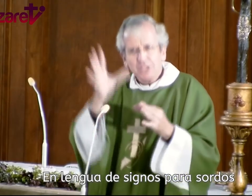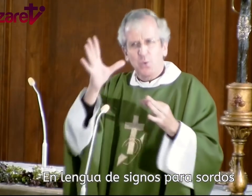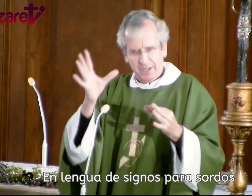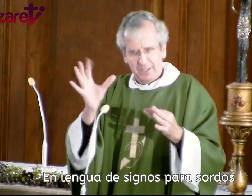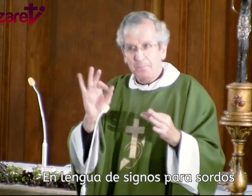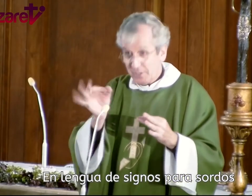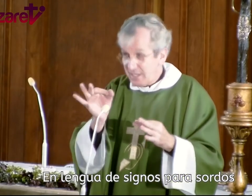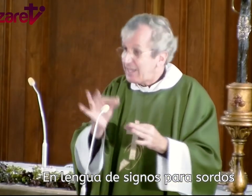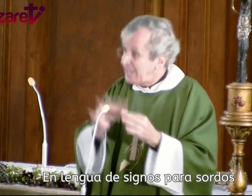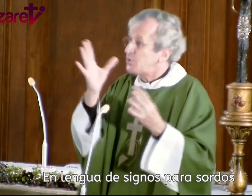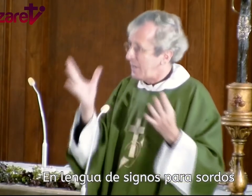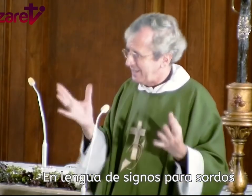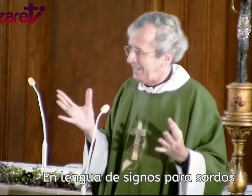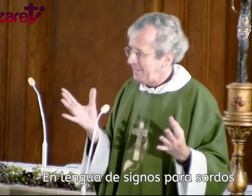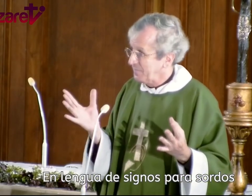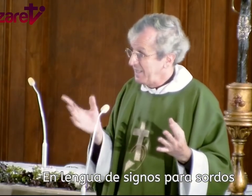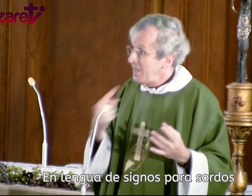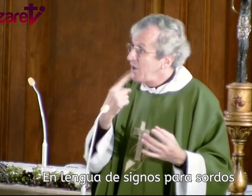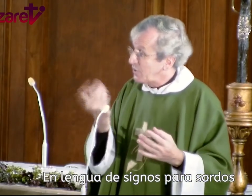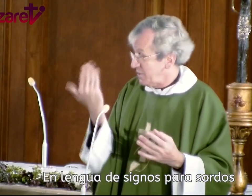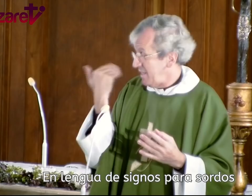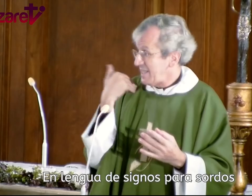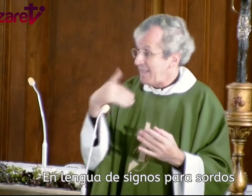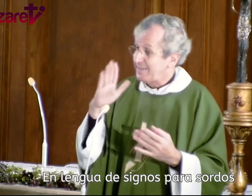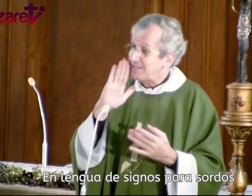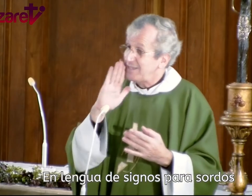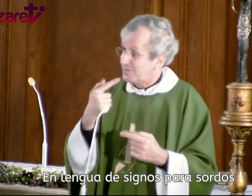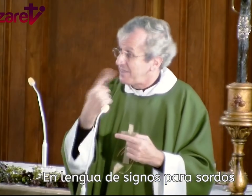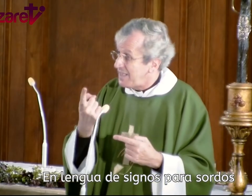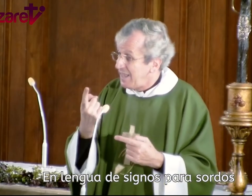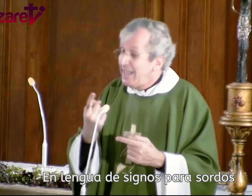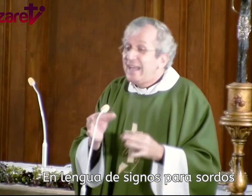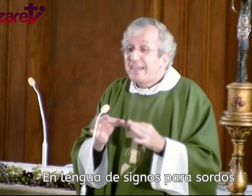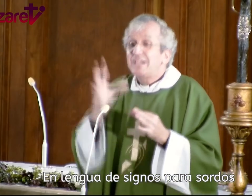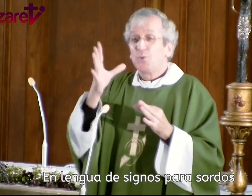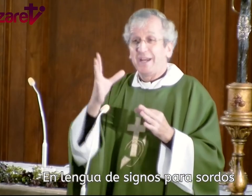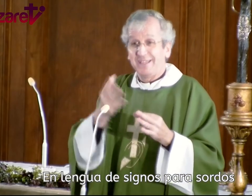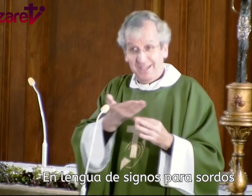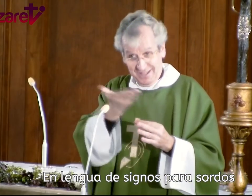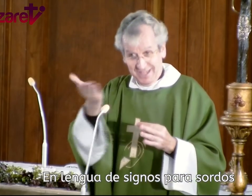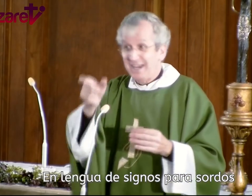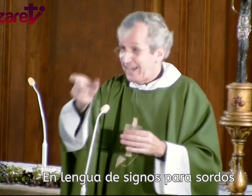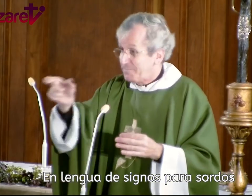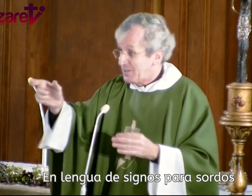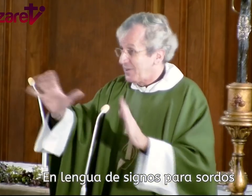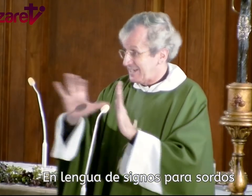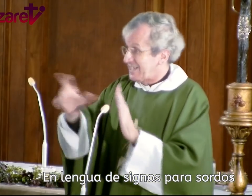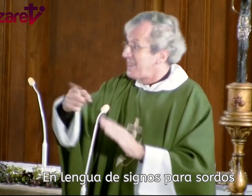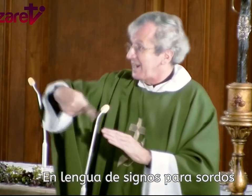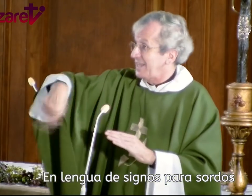suerte Pues sí Que suerte Y lo que os decía Ya antes Que suerte Tienen las personas Que están cerca De